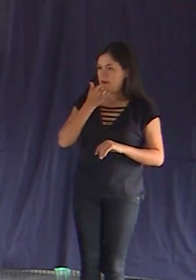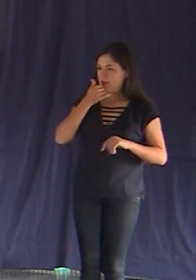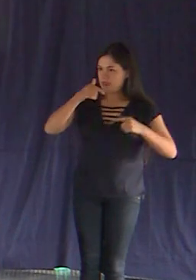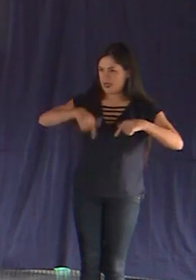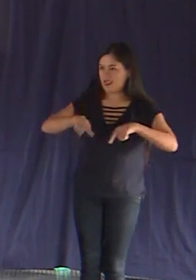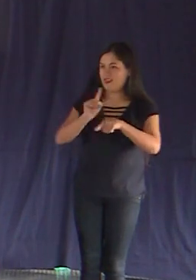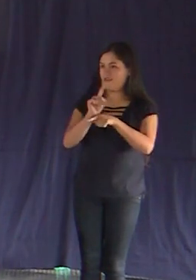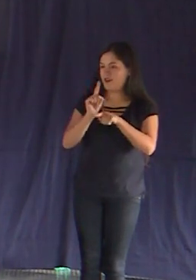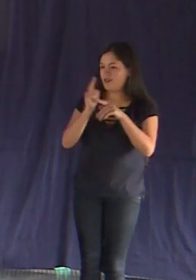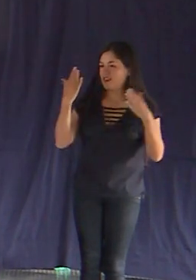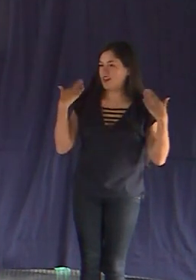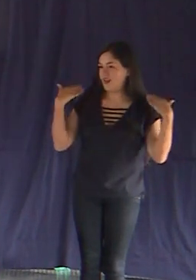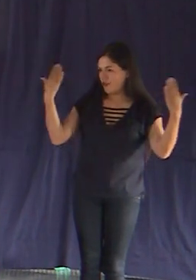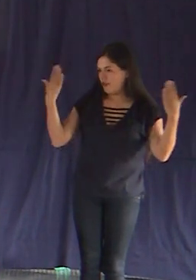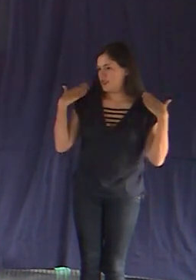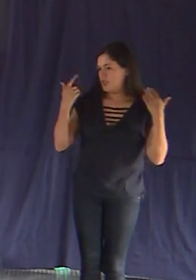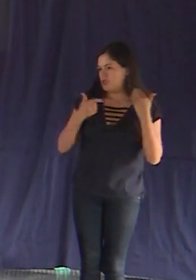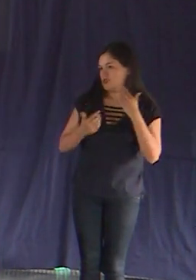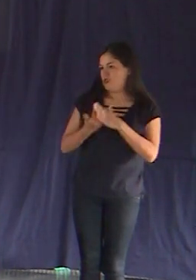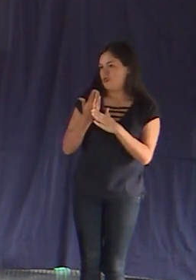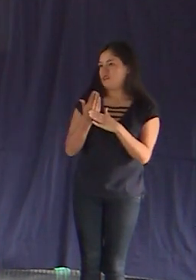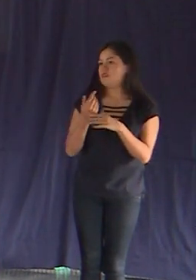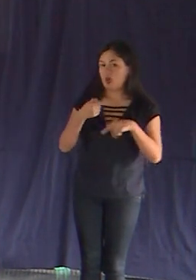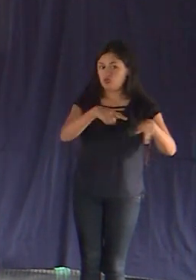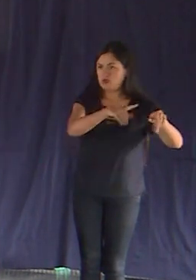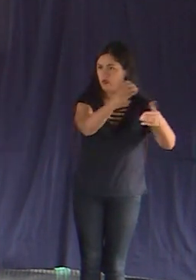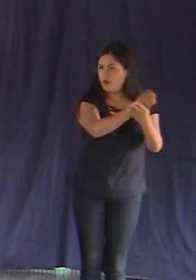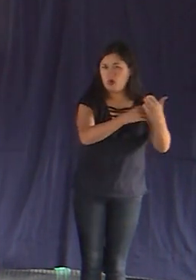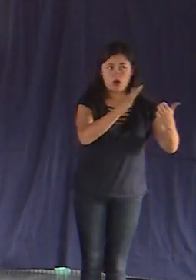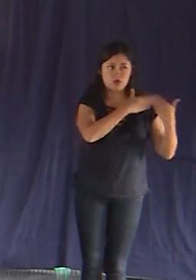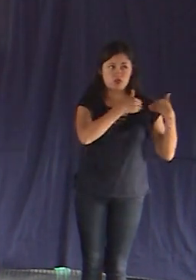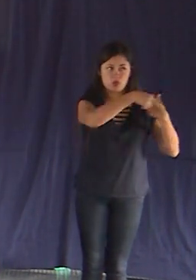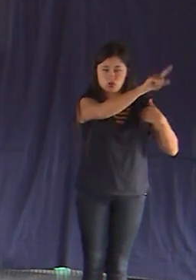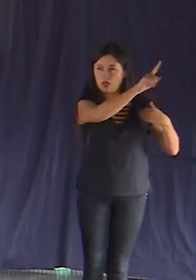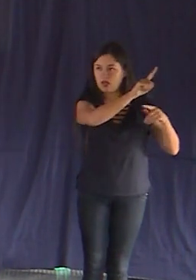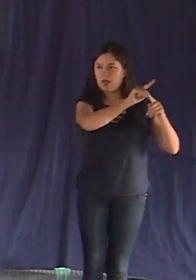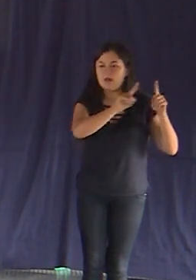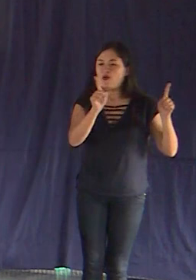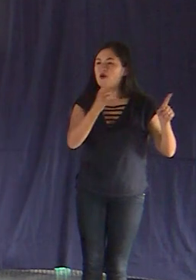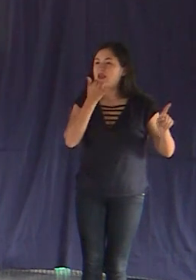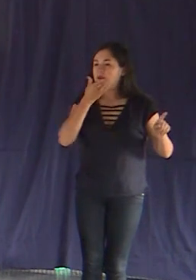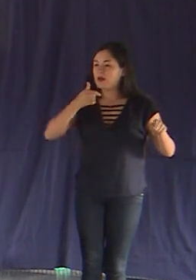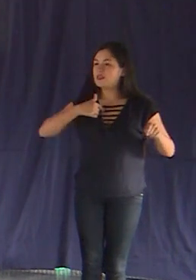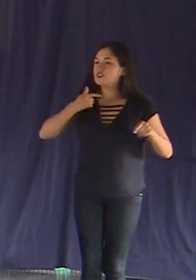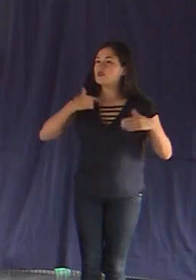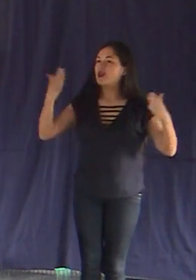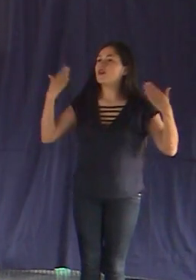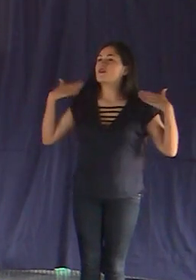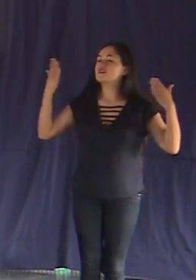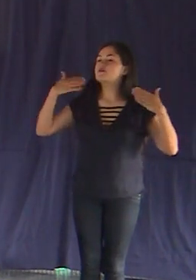y desde estudiando uno Educación Física, uno tiene mucha relación con el entorno natural,